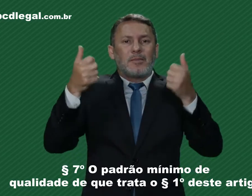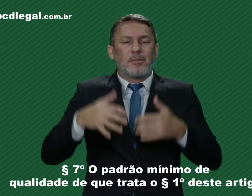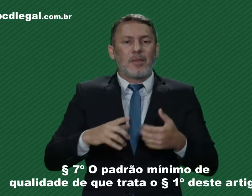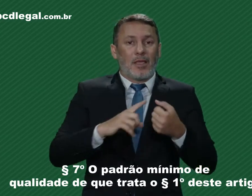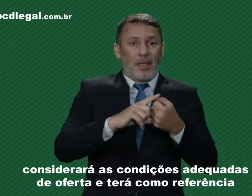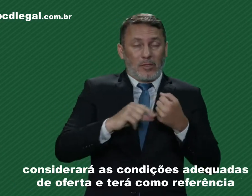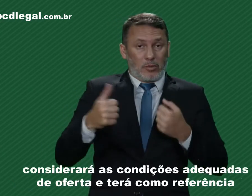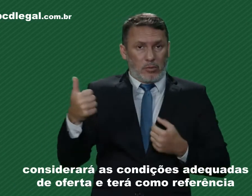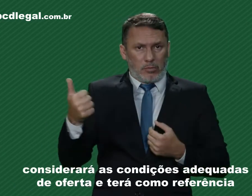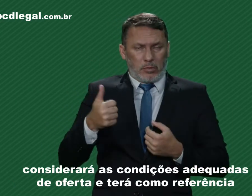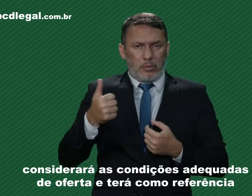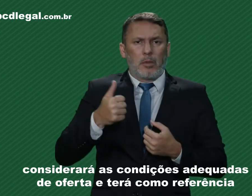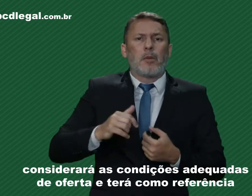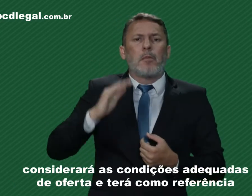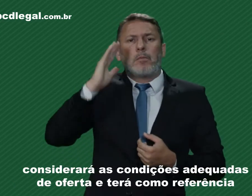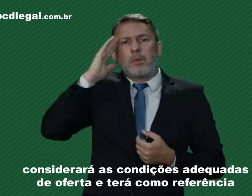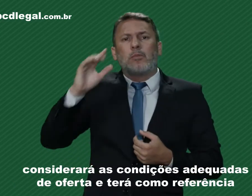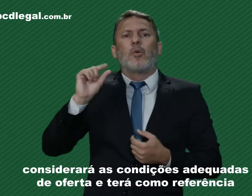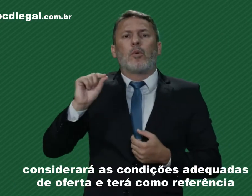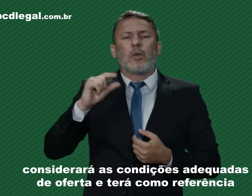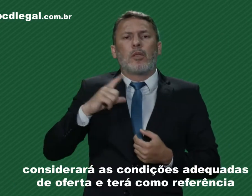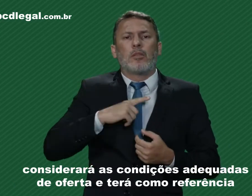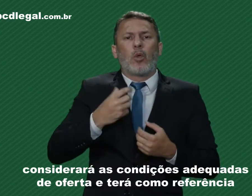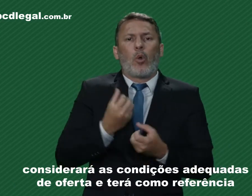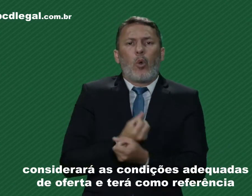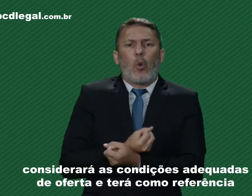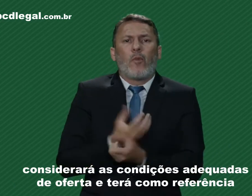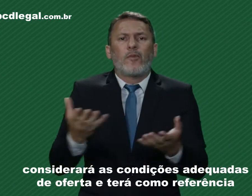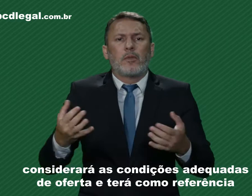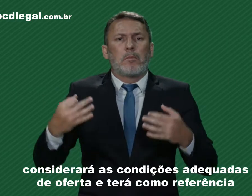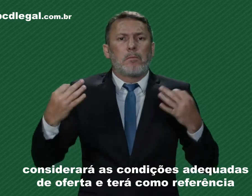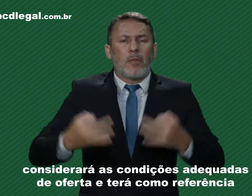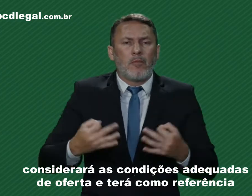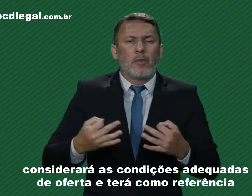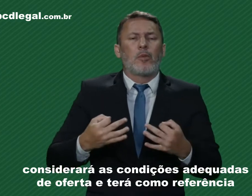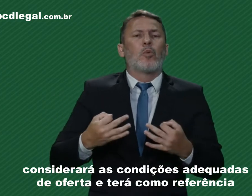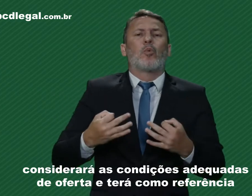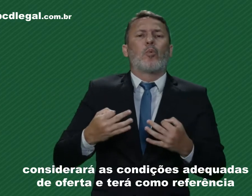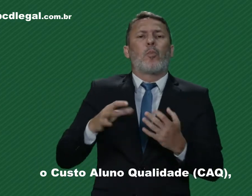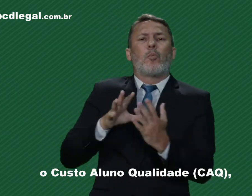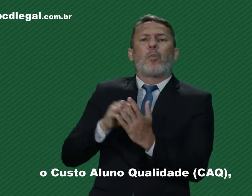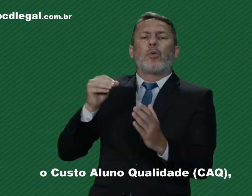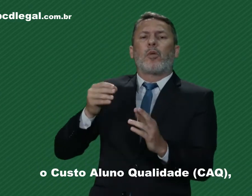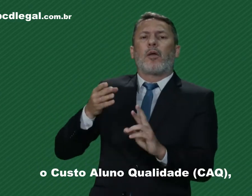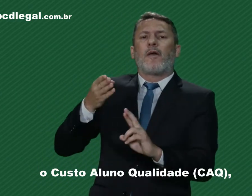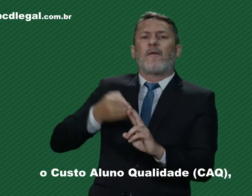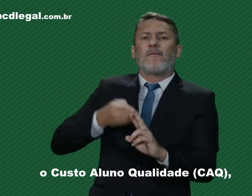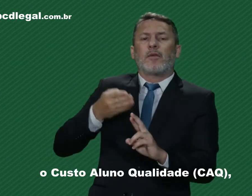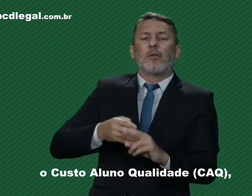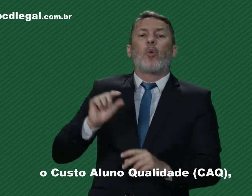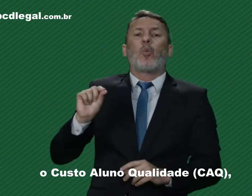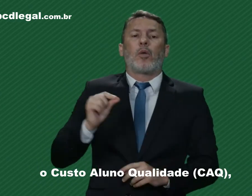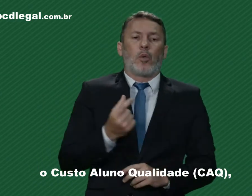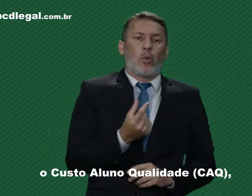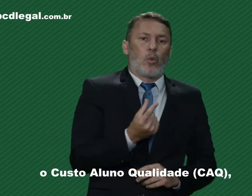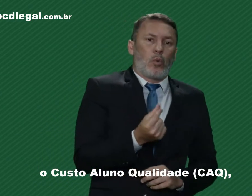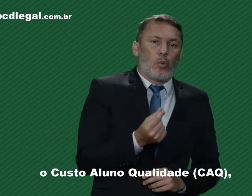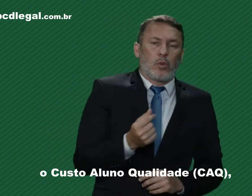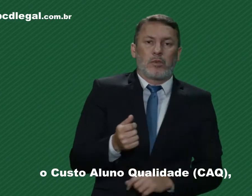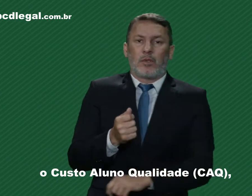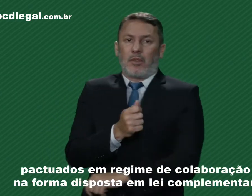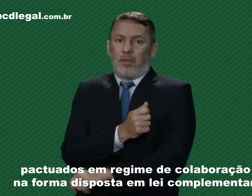deste artigo considerará as condições adequadas de oferta e terá como referência o custo